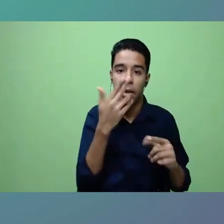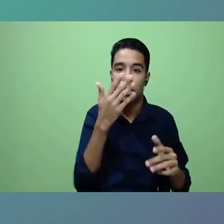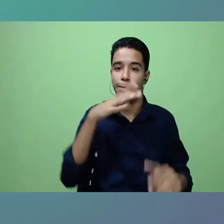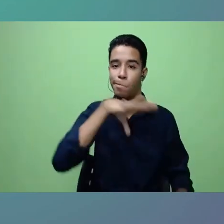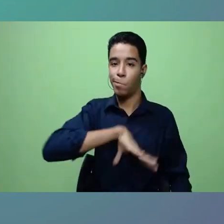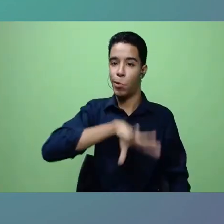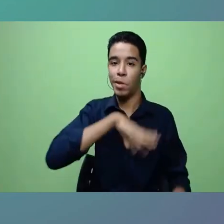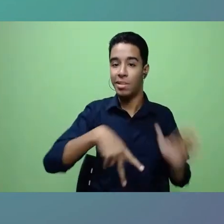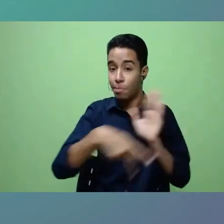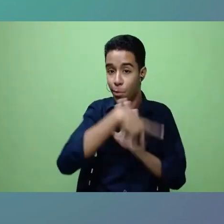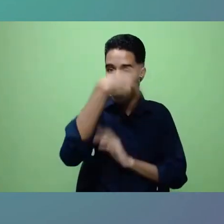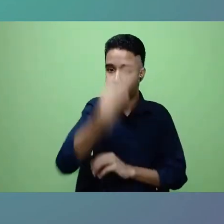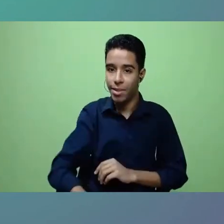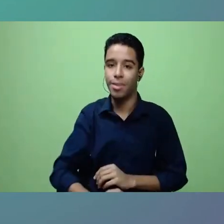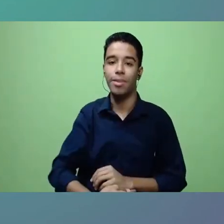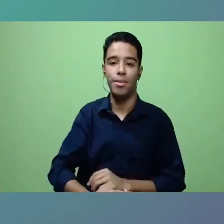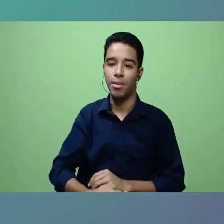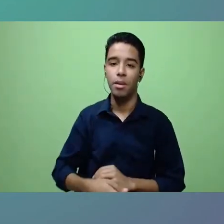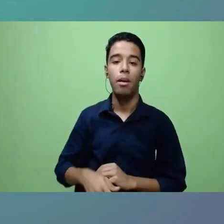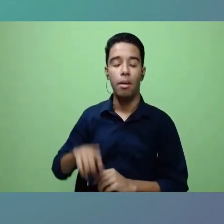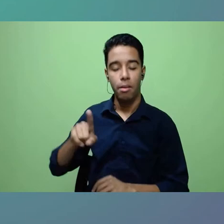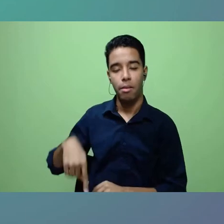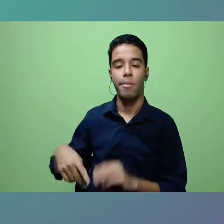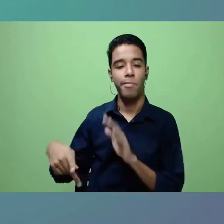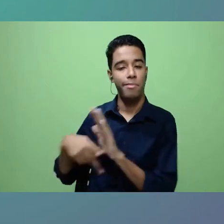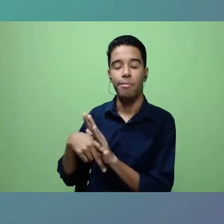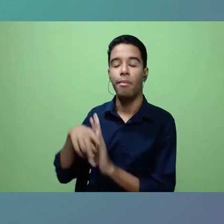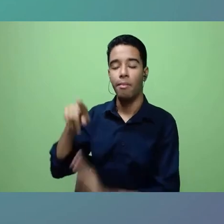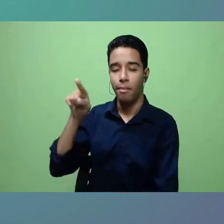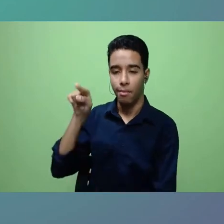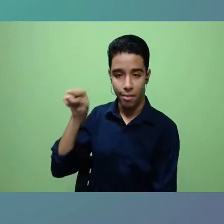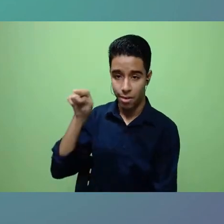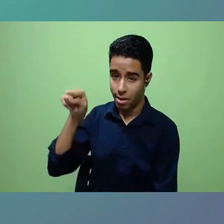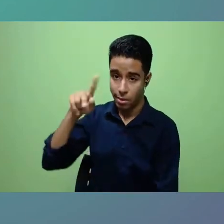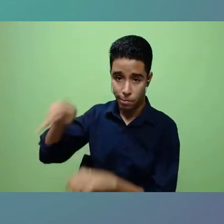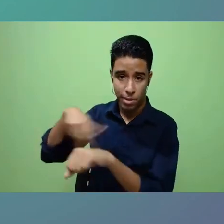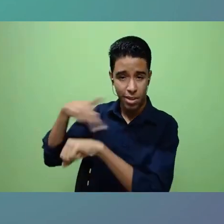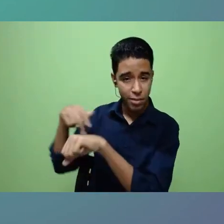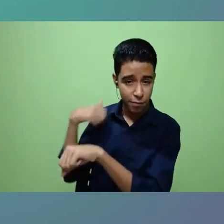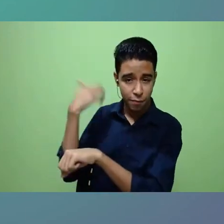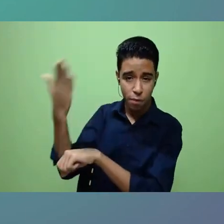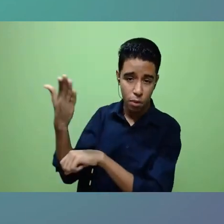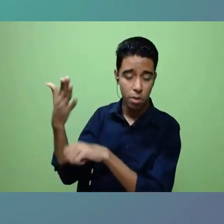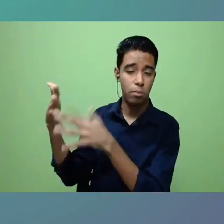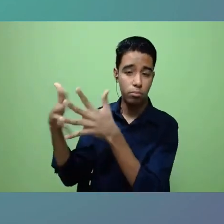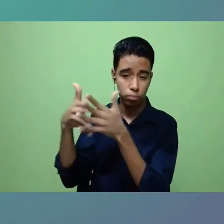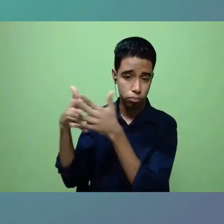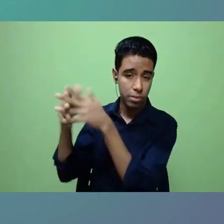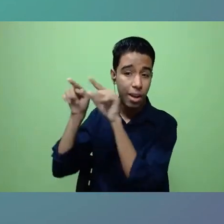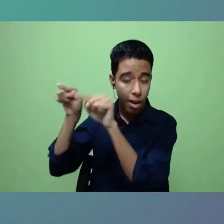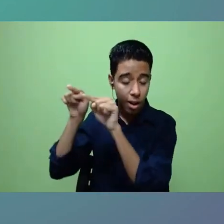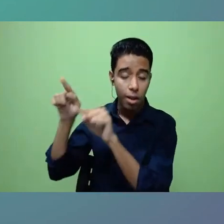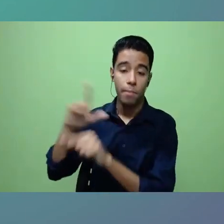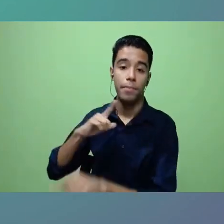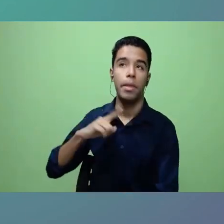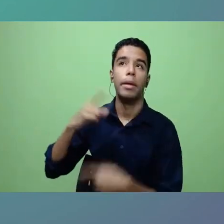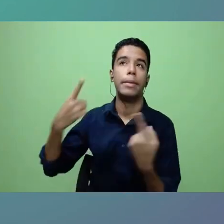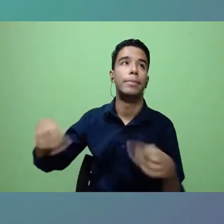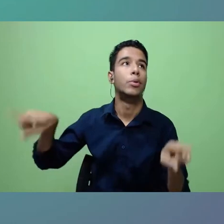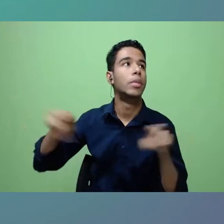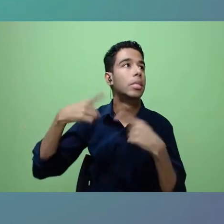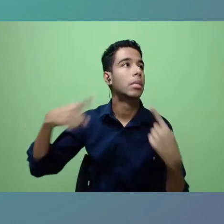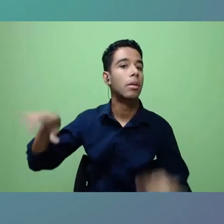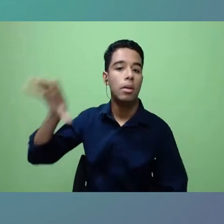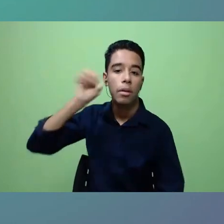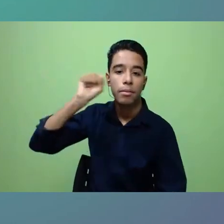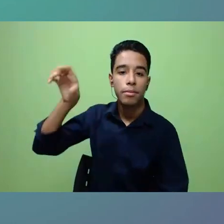Apagamento cultural da tradução. Então a gente escuta como se fosse em português, aquela música que não sai da cabeça de todo mundo, o livro Estou.